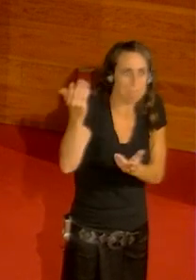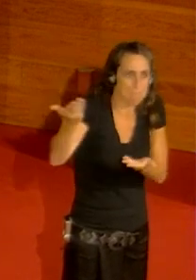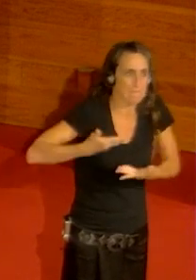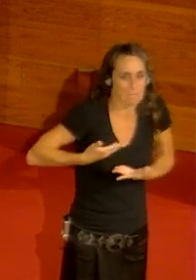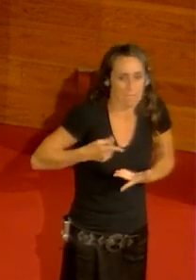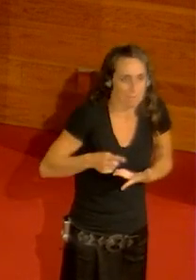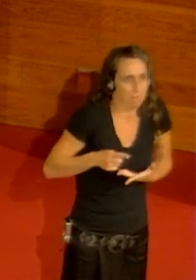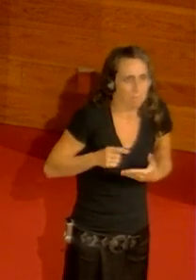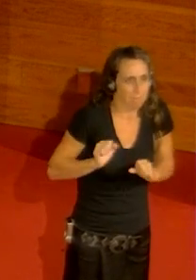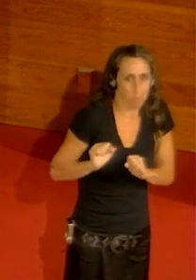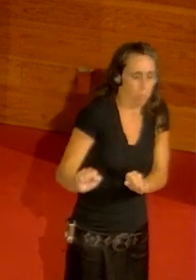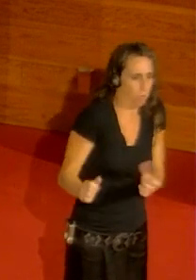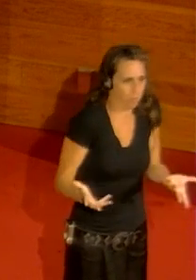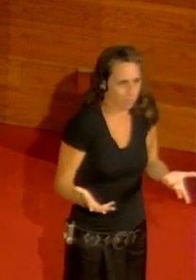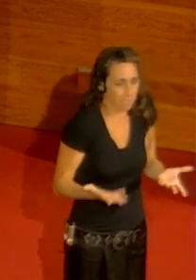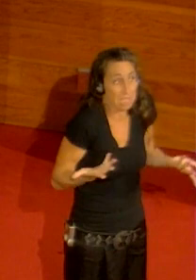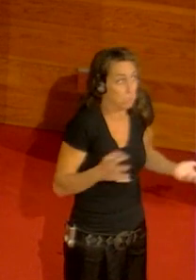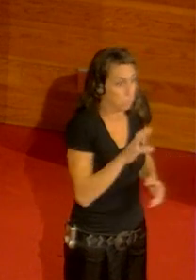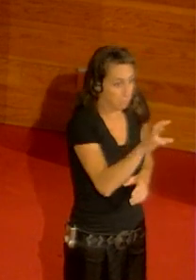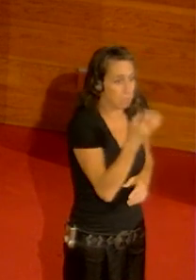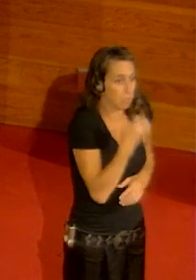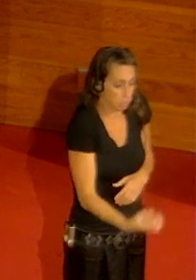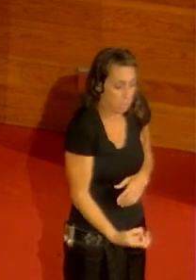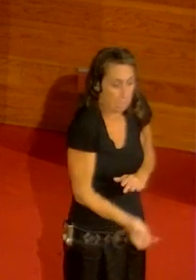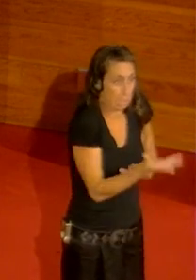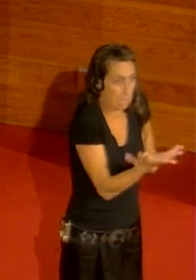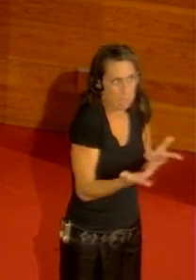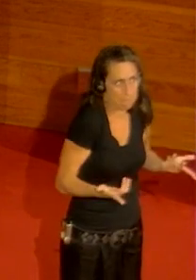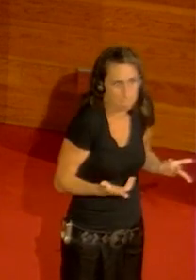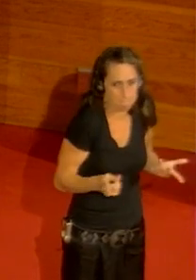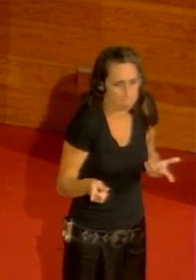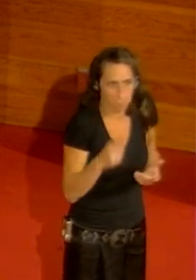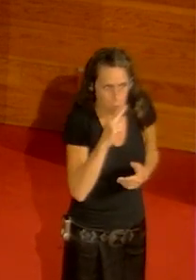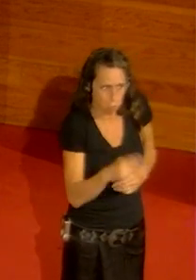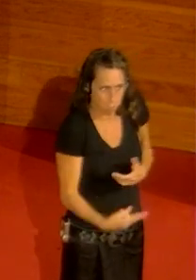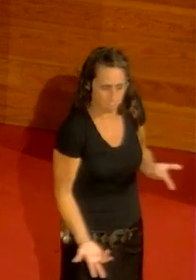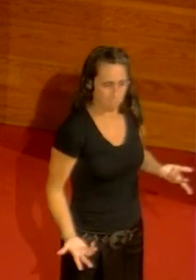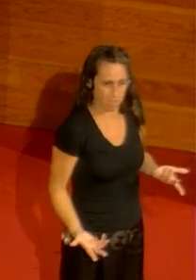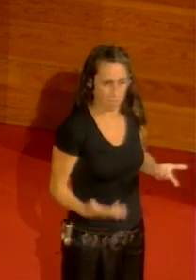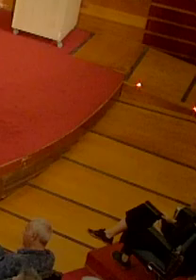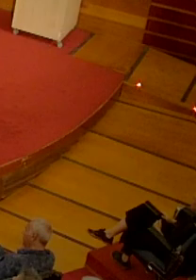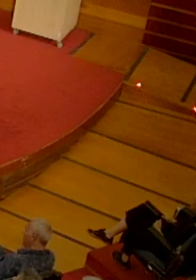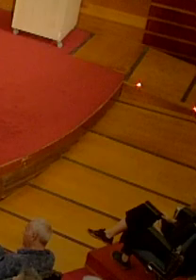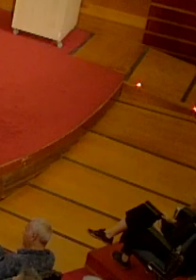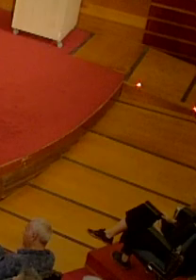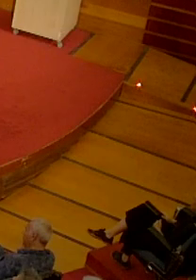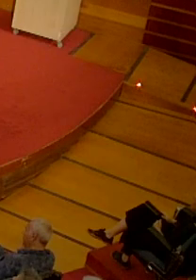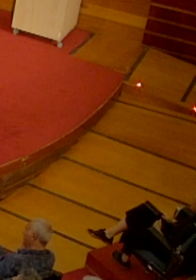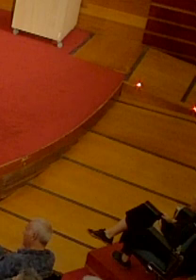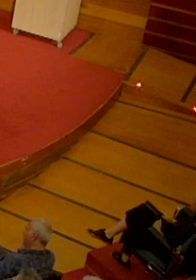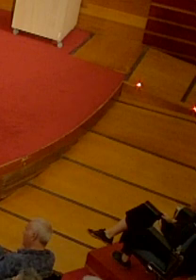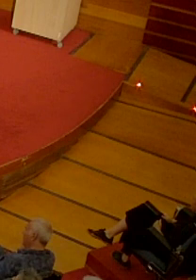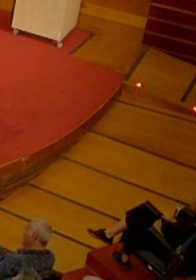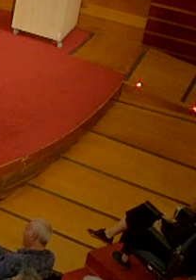al inicio el estado de Israel los Ultra ortodoxos que vivían los ultratosos que han ido a Israel no van por sionistas van por judíos